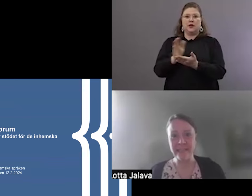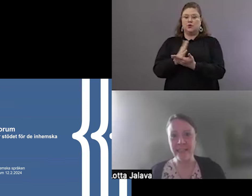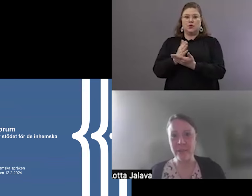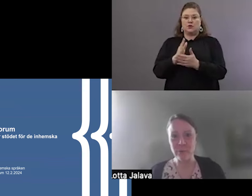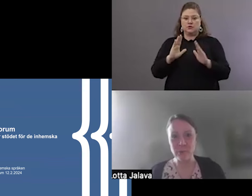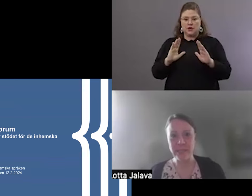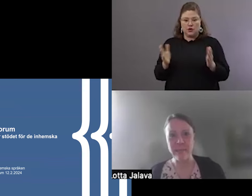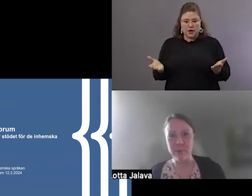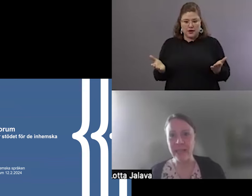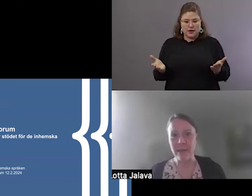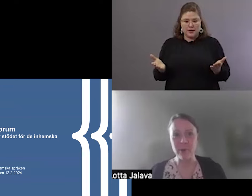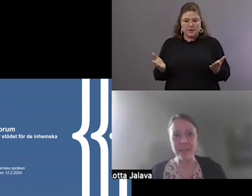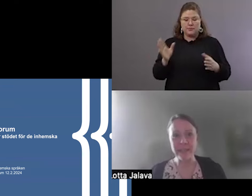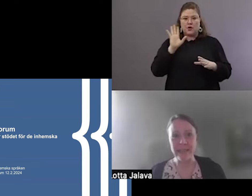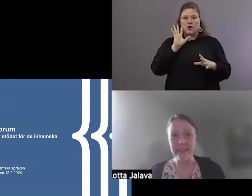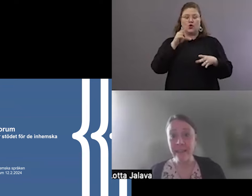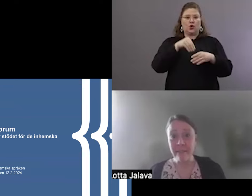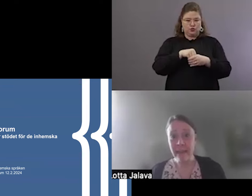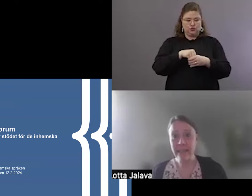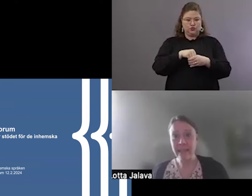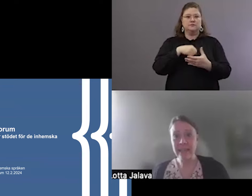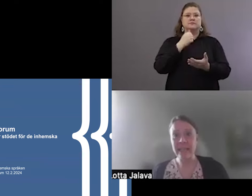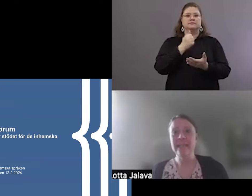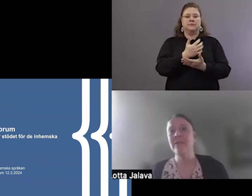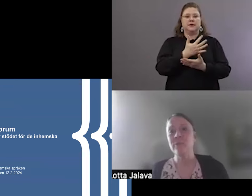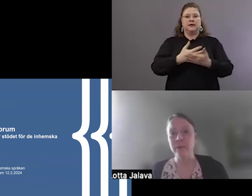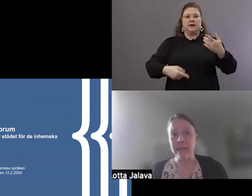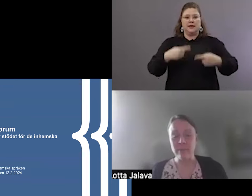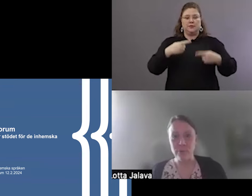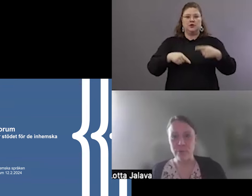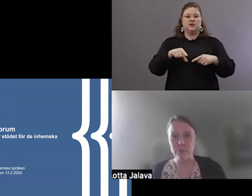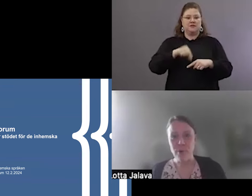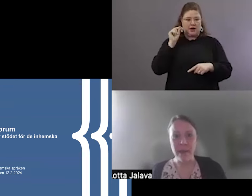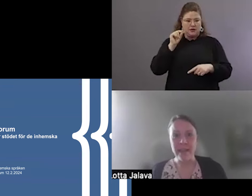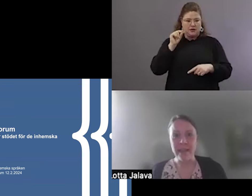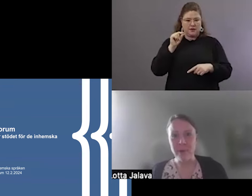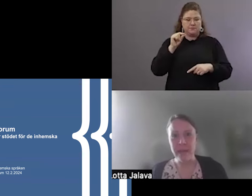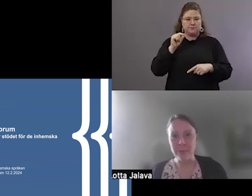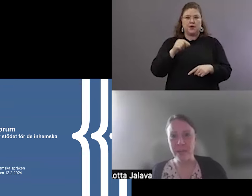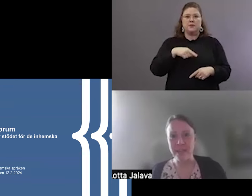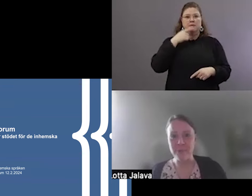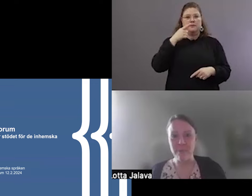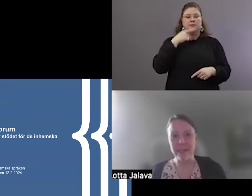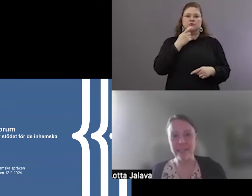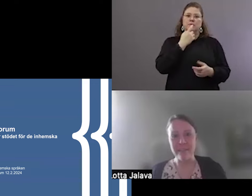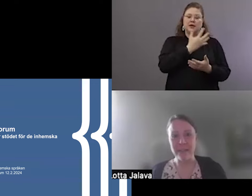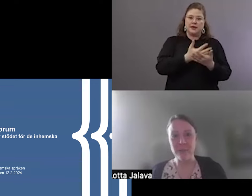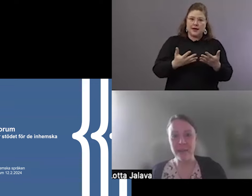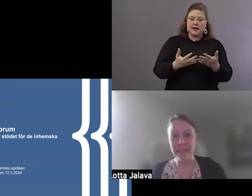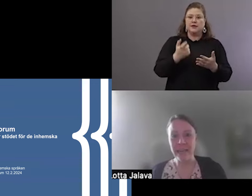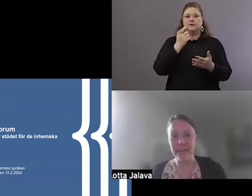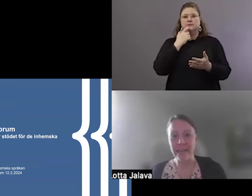niin tehtiin kotuksessa tämmöinen kielipoliittinen valinta, että kun kerran puhun suomea ja puheeni tulkataan